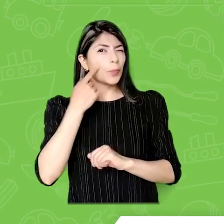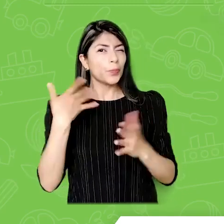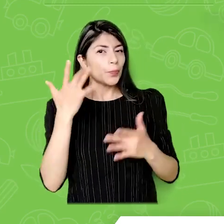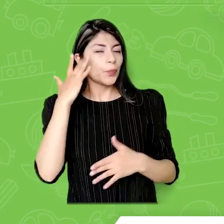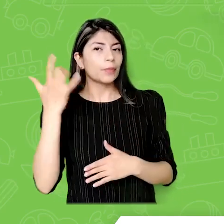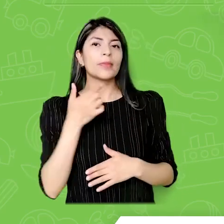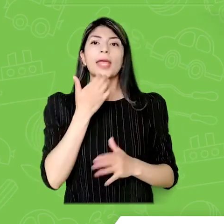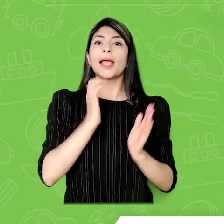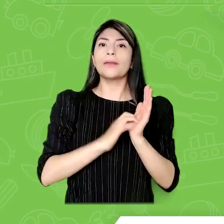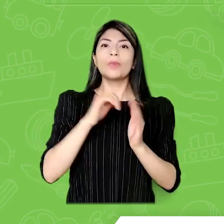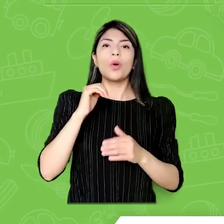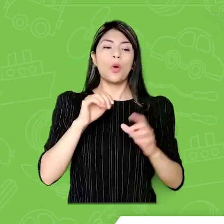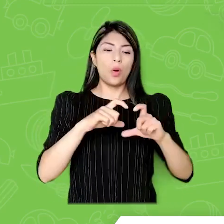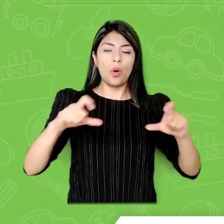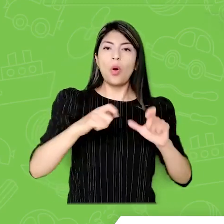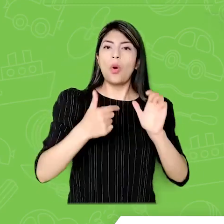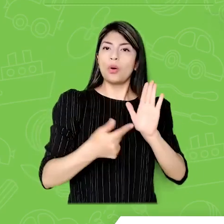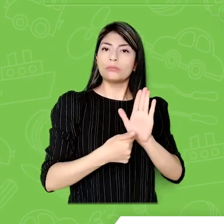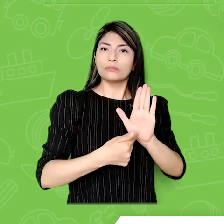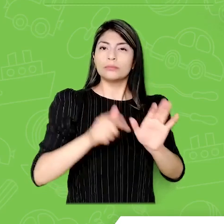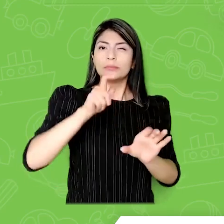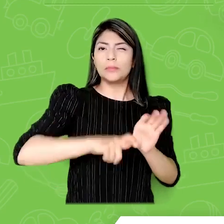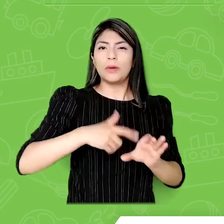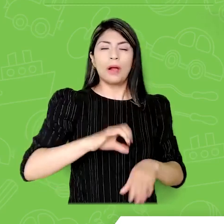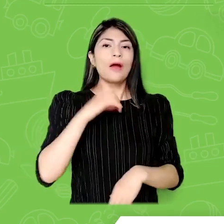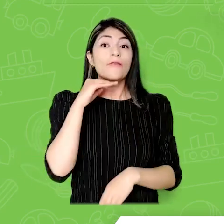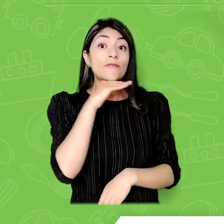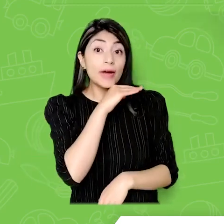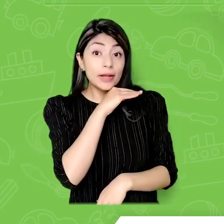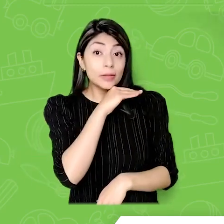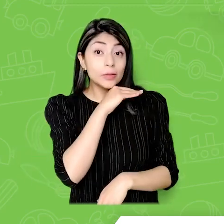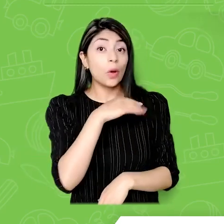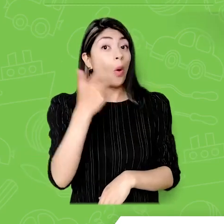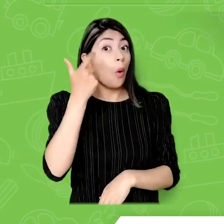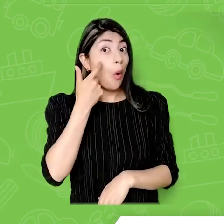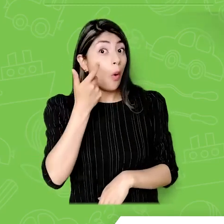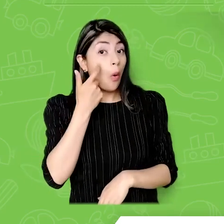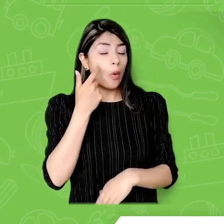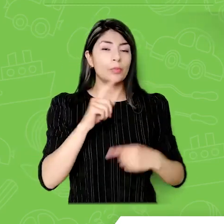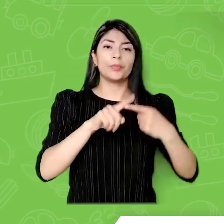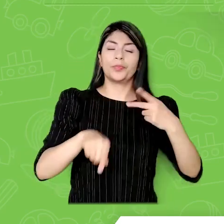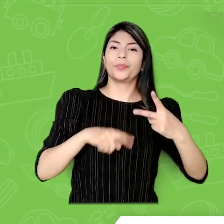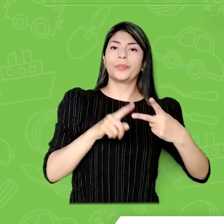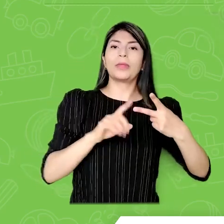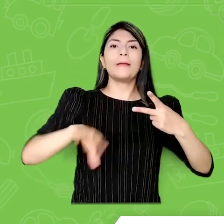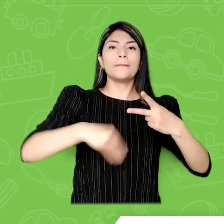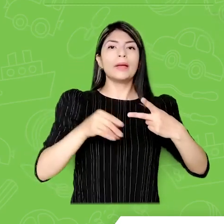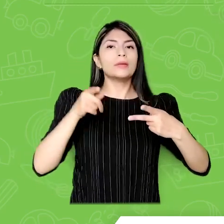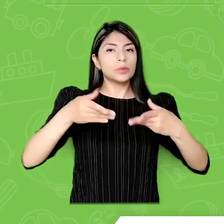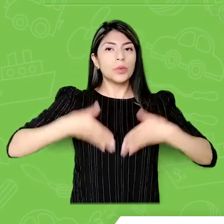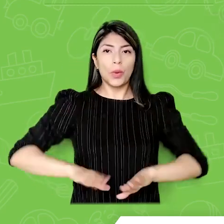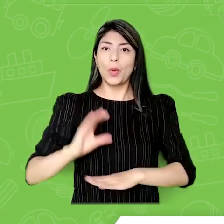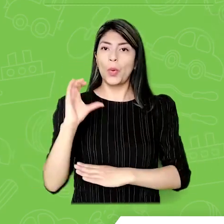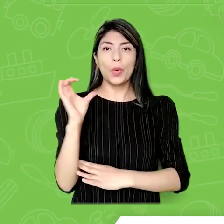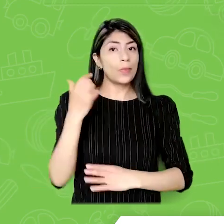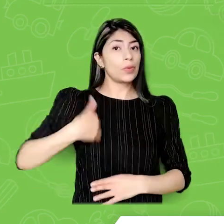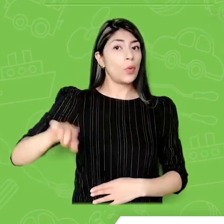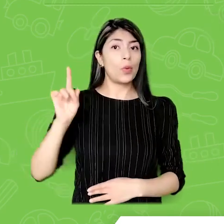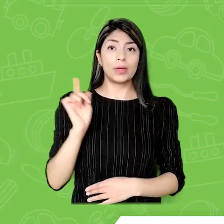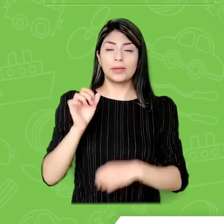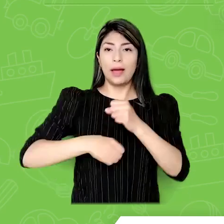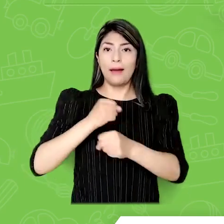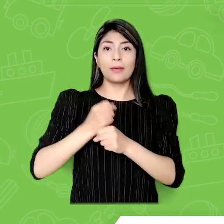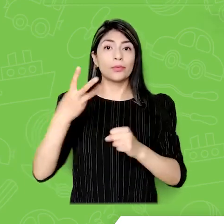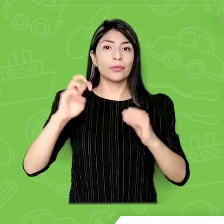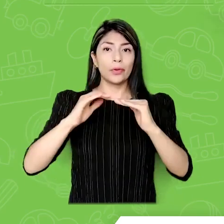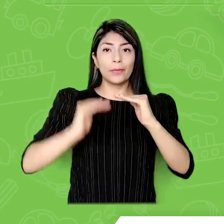ser ciudadano colombiano o ser menor de edad. 3. No cumplir o no acreditar los requisitos mínimos del empleo al